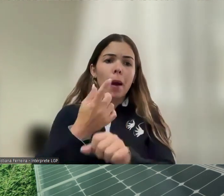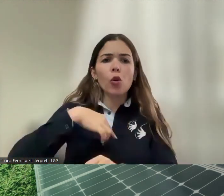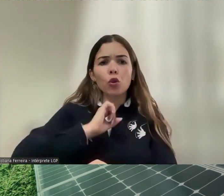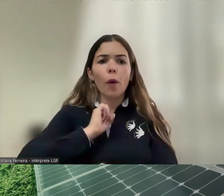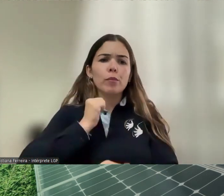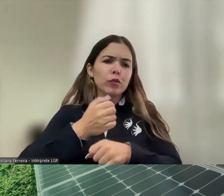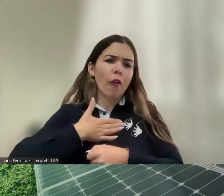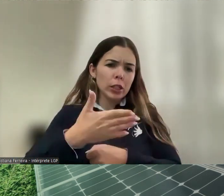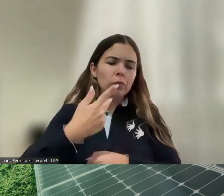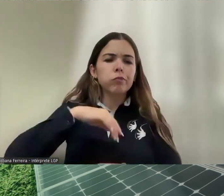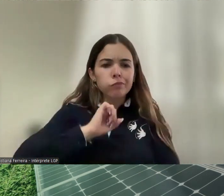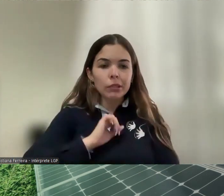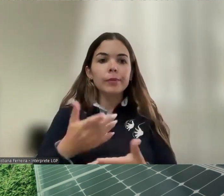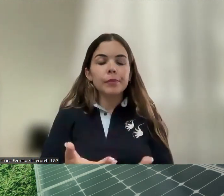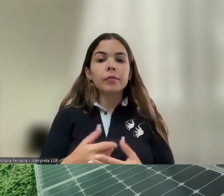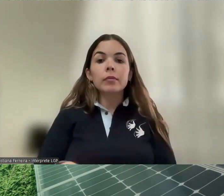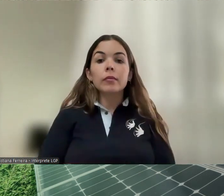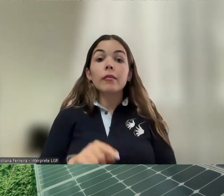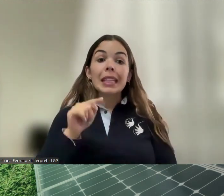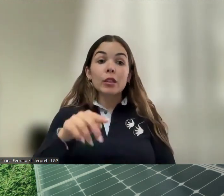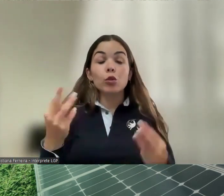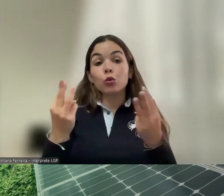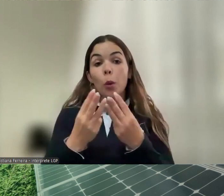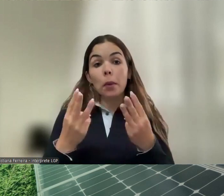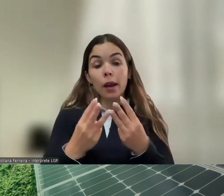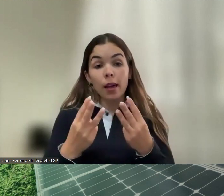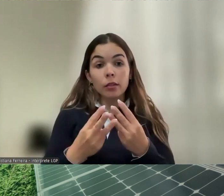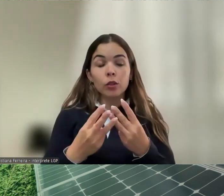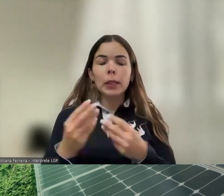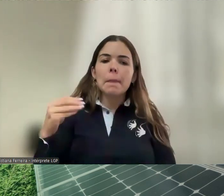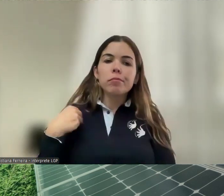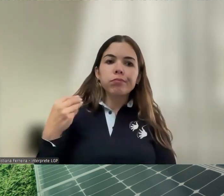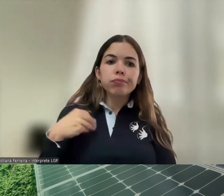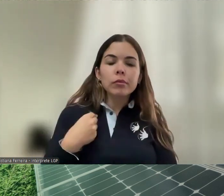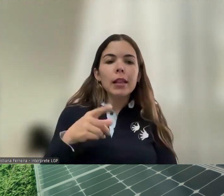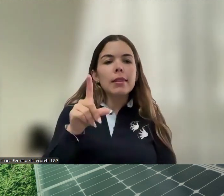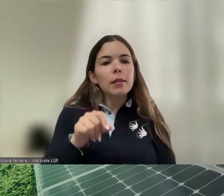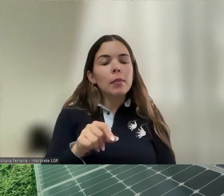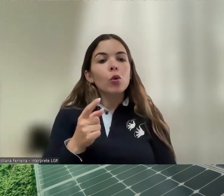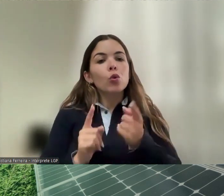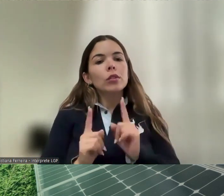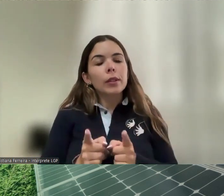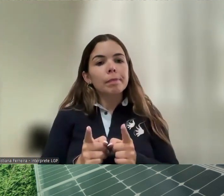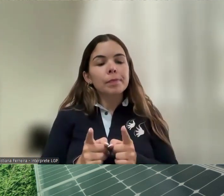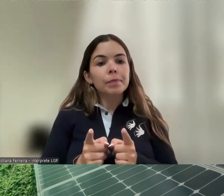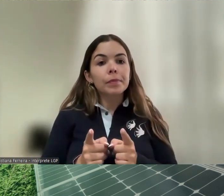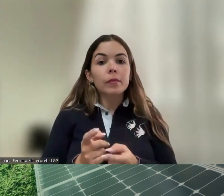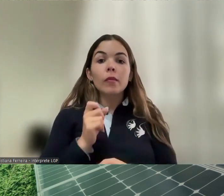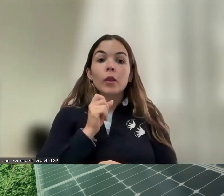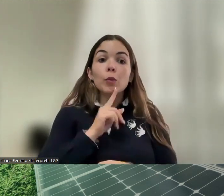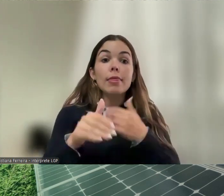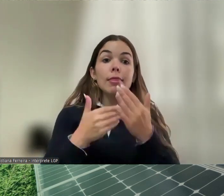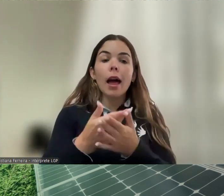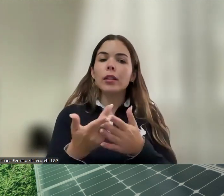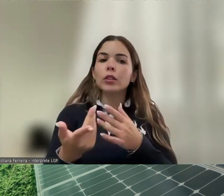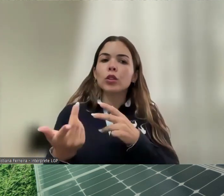profissão. Com este webinar preocupou-nos aqui também podermos dar a nossa